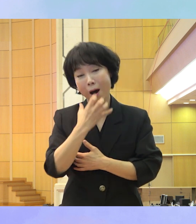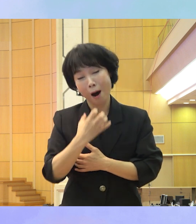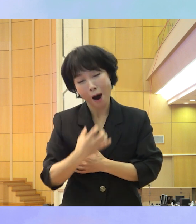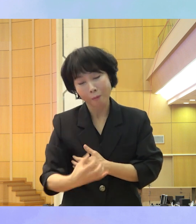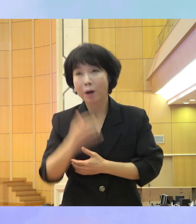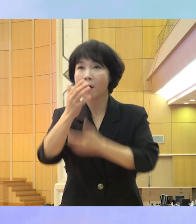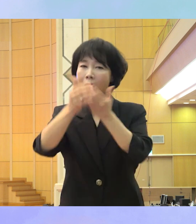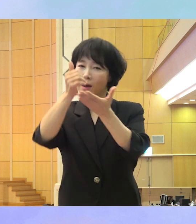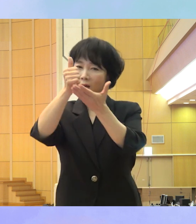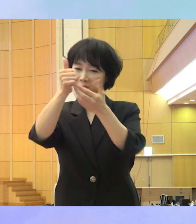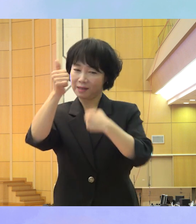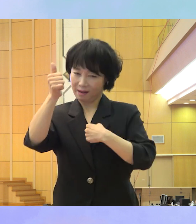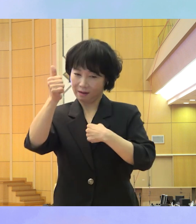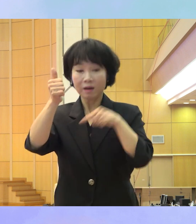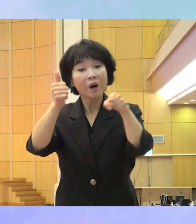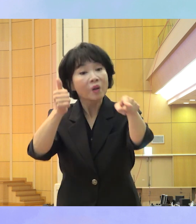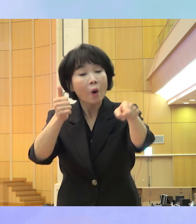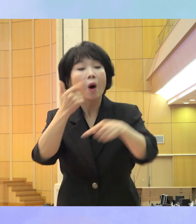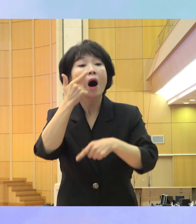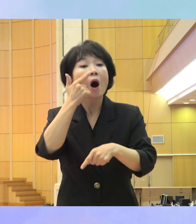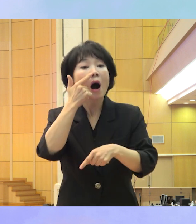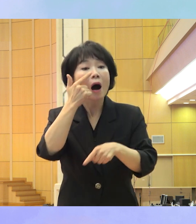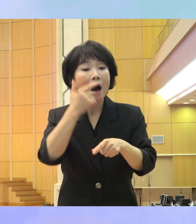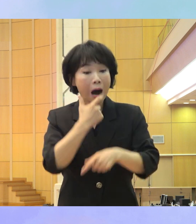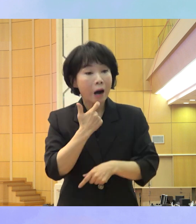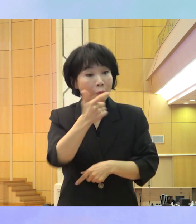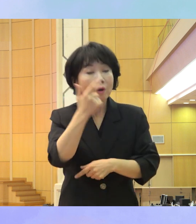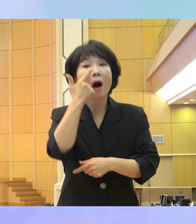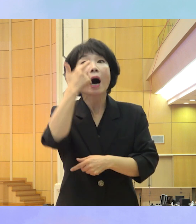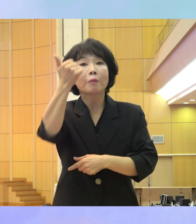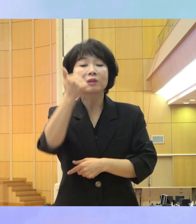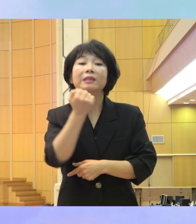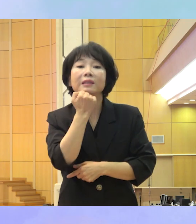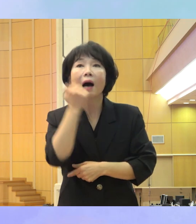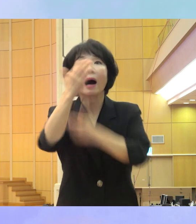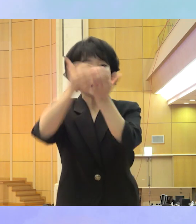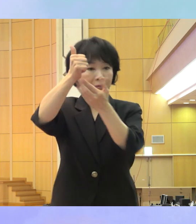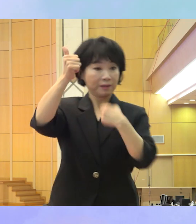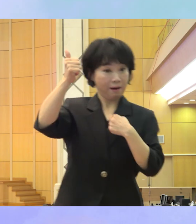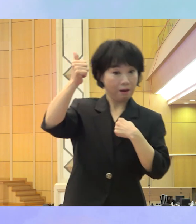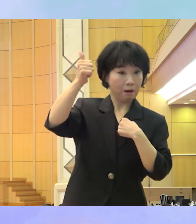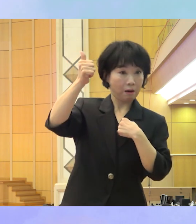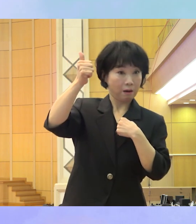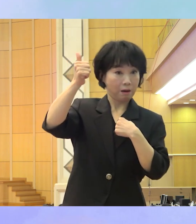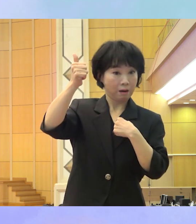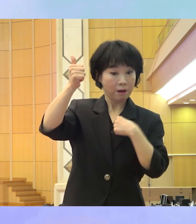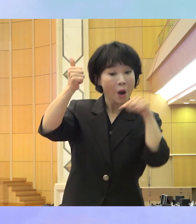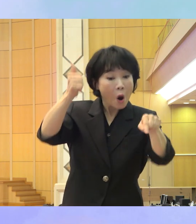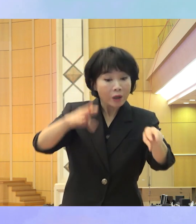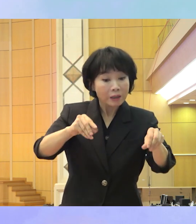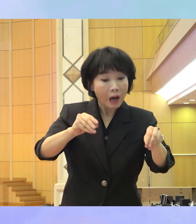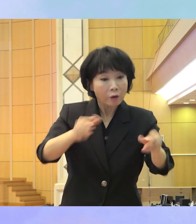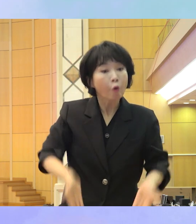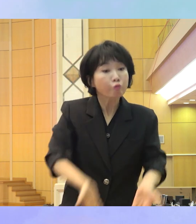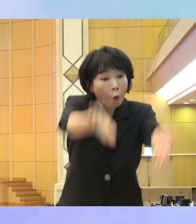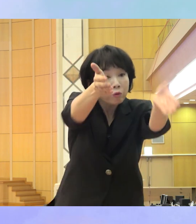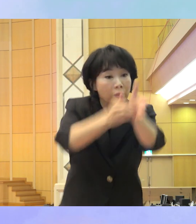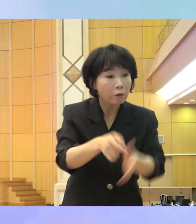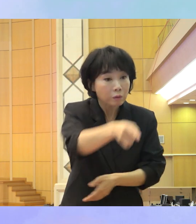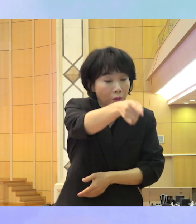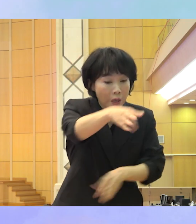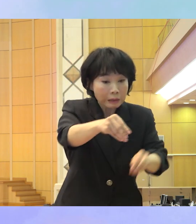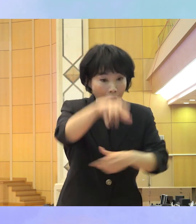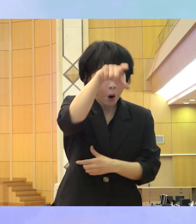아브라함의 하나님, 너의 아비 이삭의 하나님, 이 땅을 주었으니 너도 이